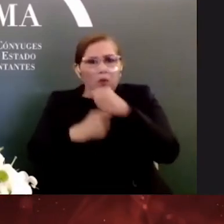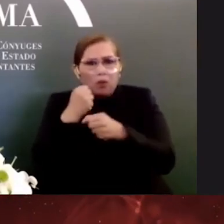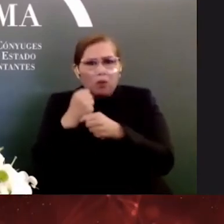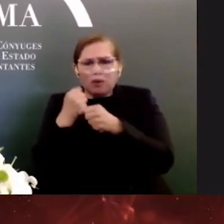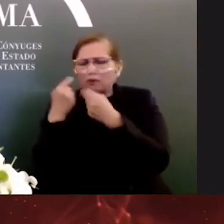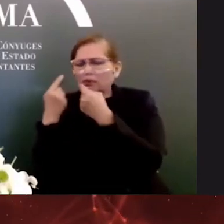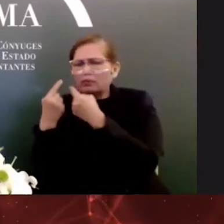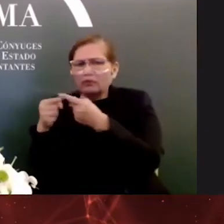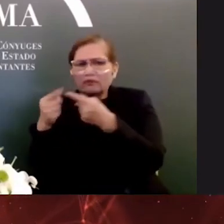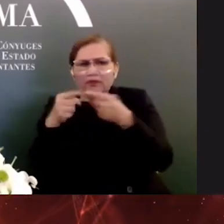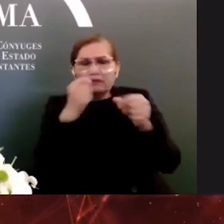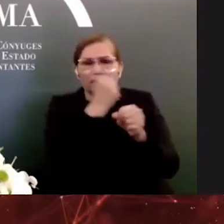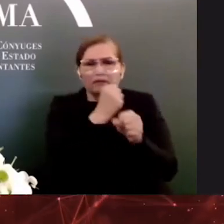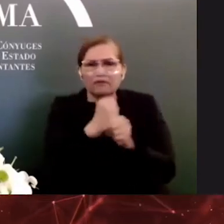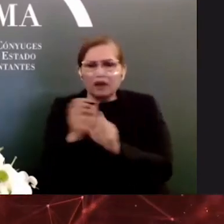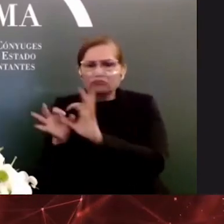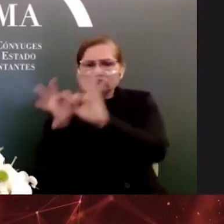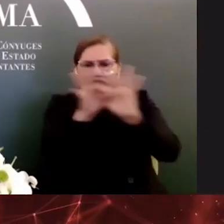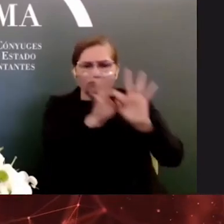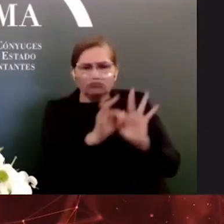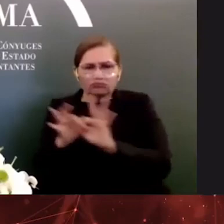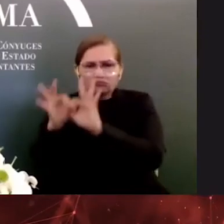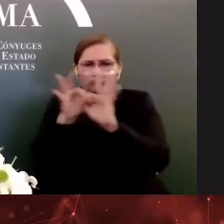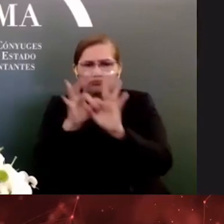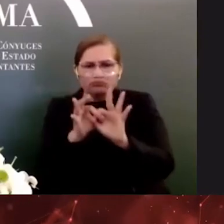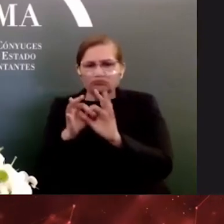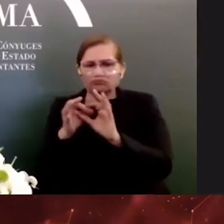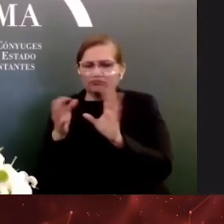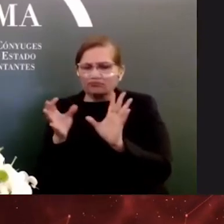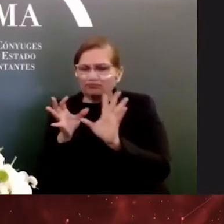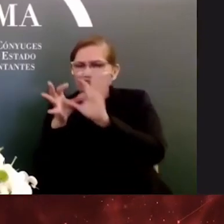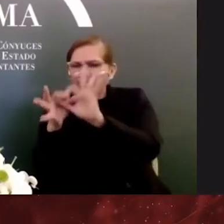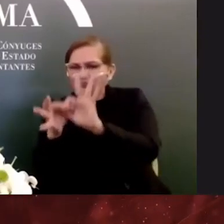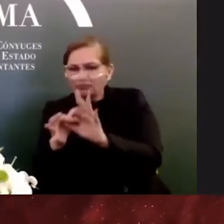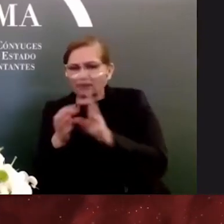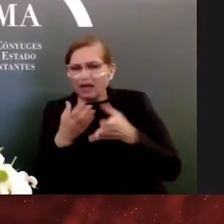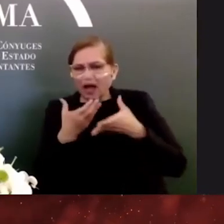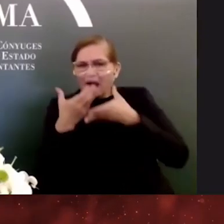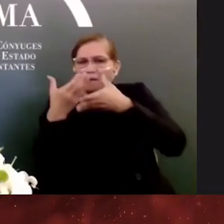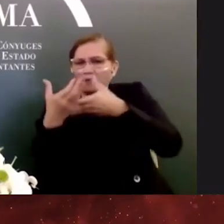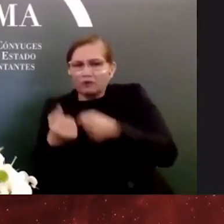numerosas iniciativas colectivas creando sinergias, apoyando las